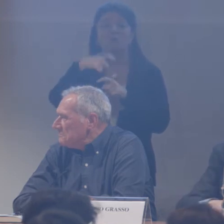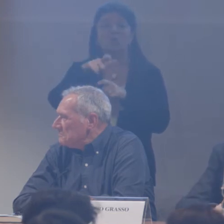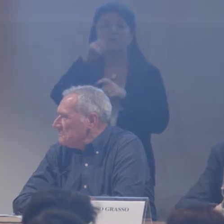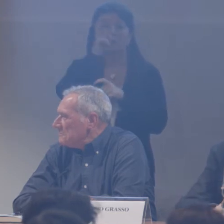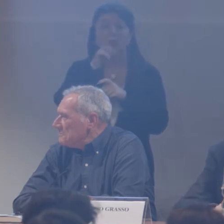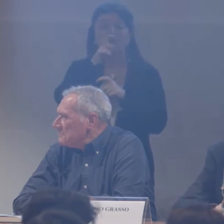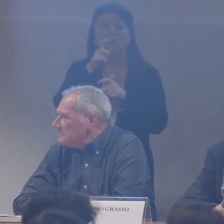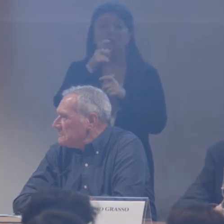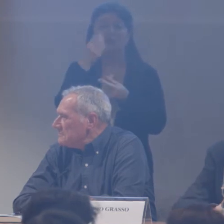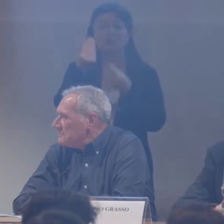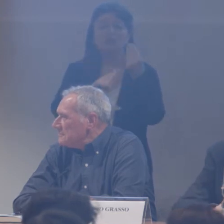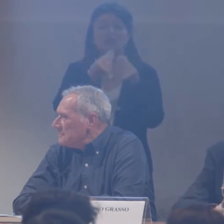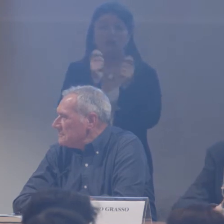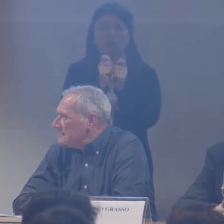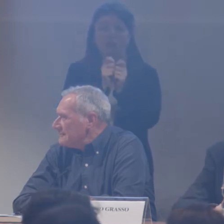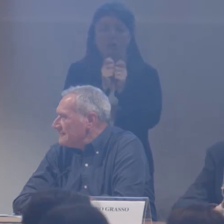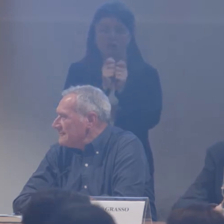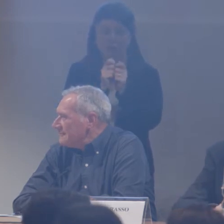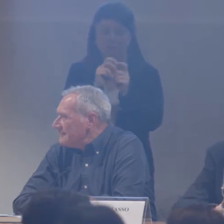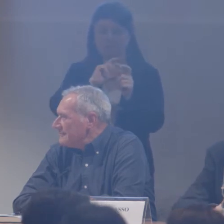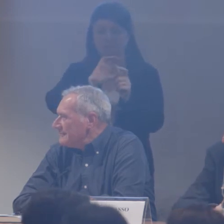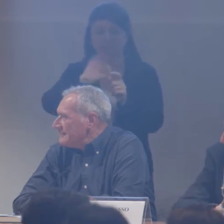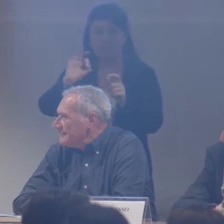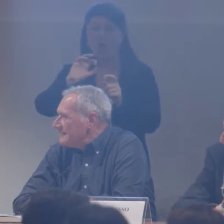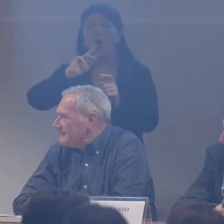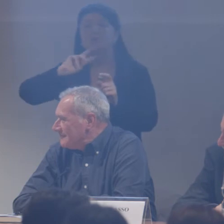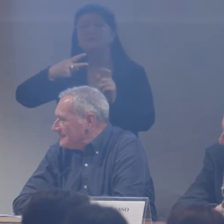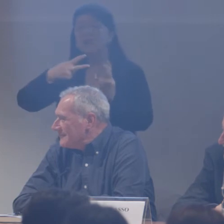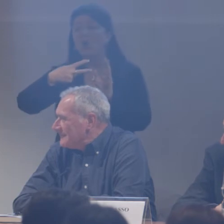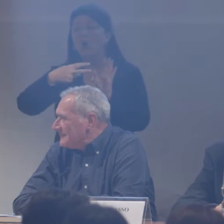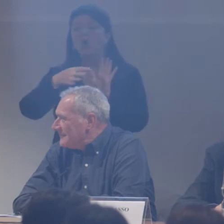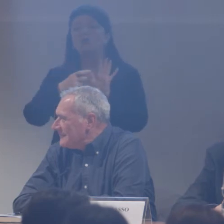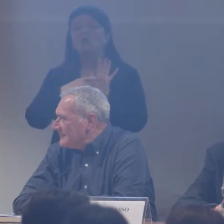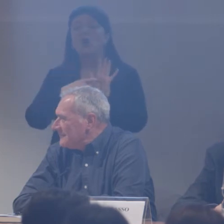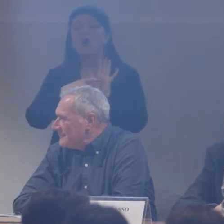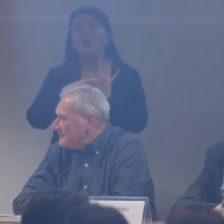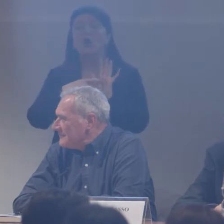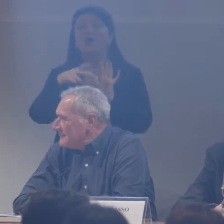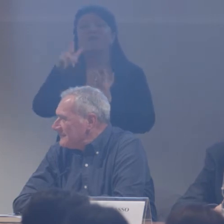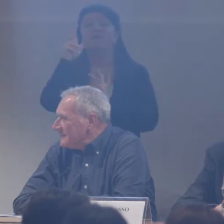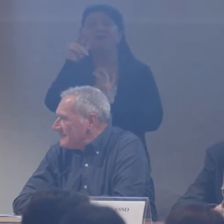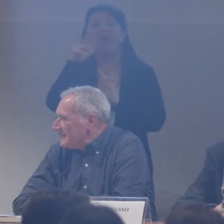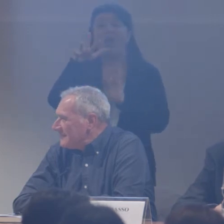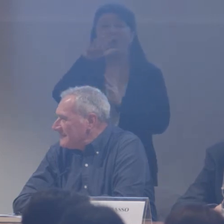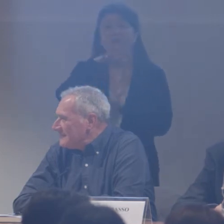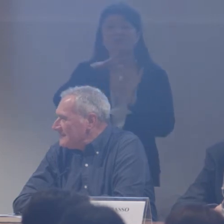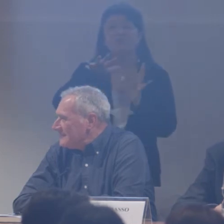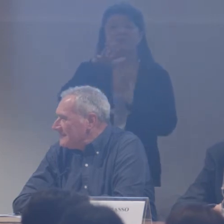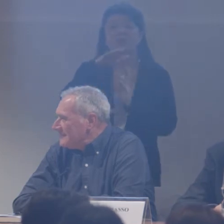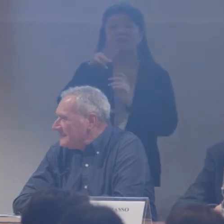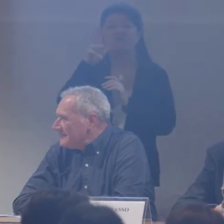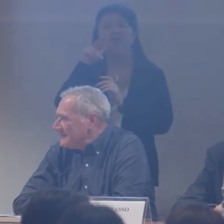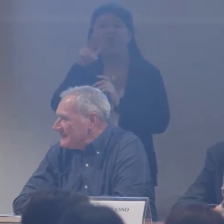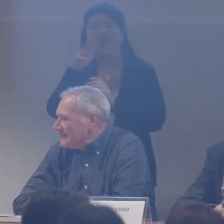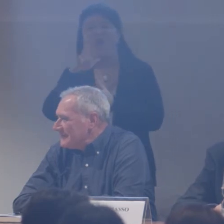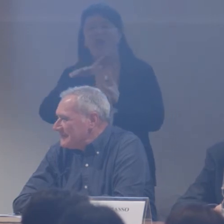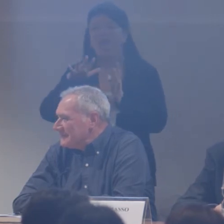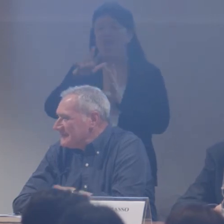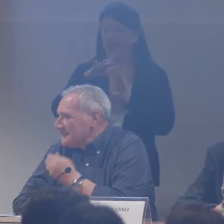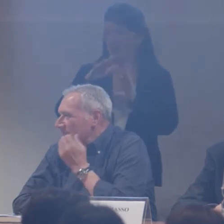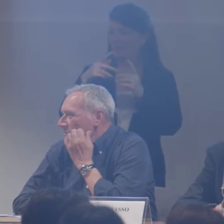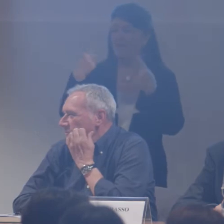sei andato a cercare i film. Oppure la cosa che ci è sempre piaciuta di più, le femmine. Era un femminaro, quindi se